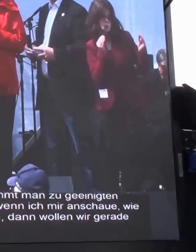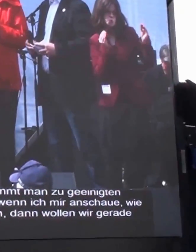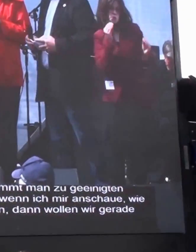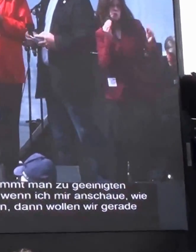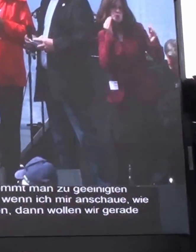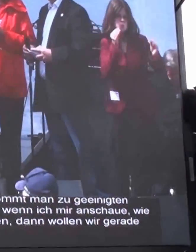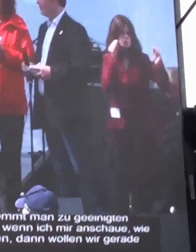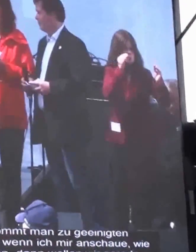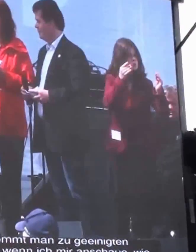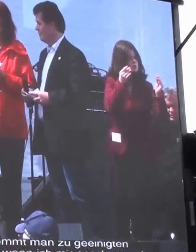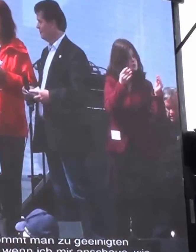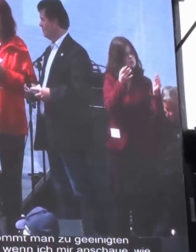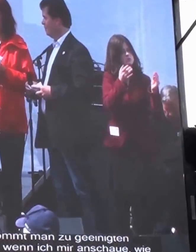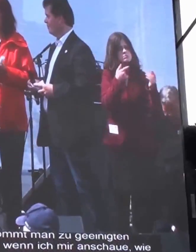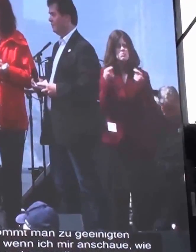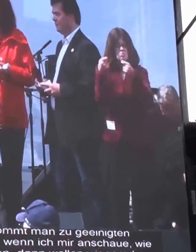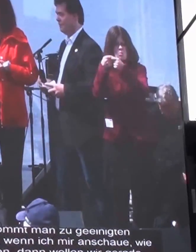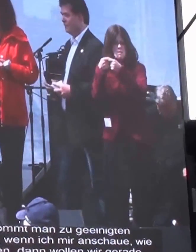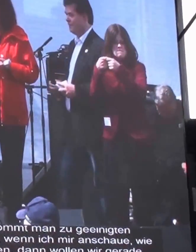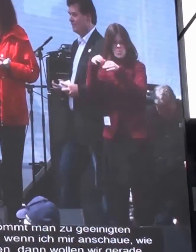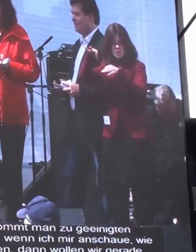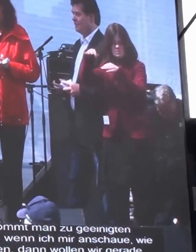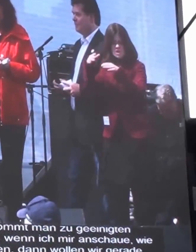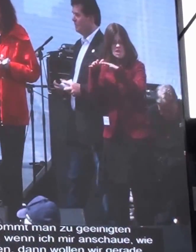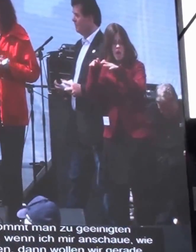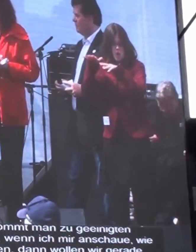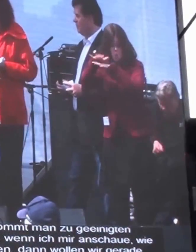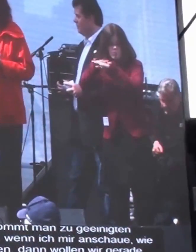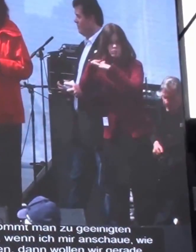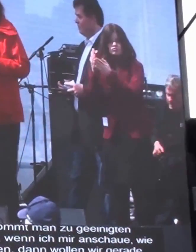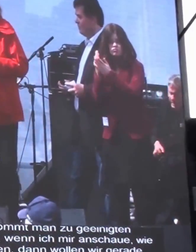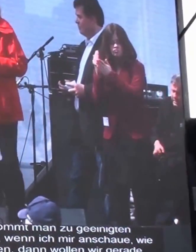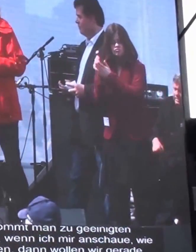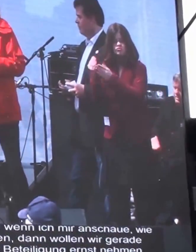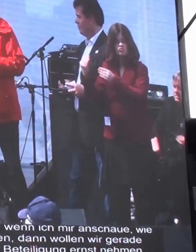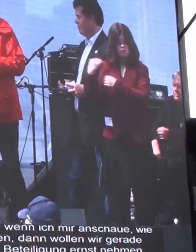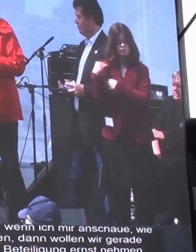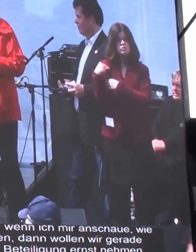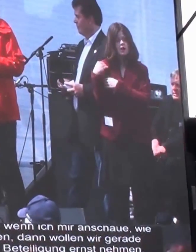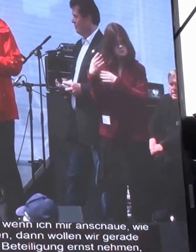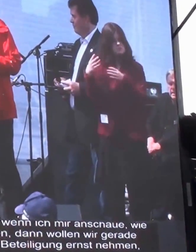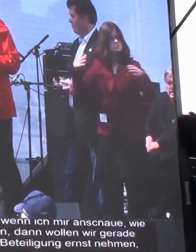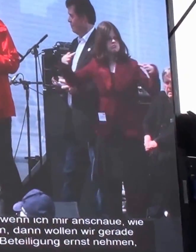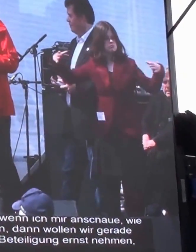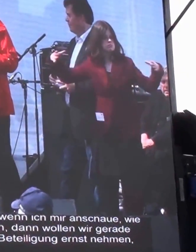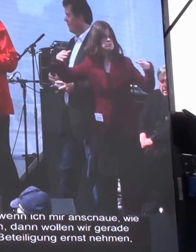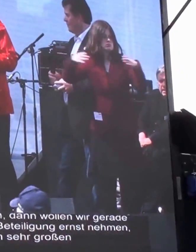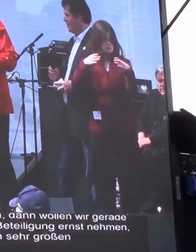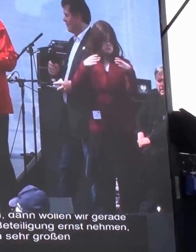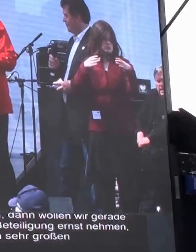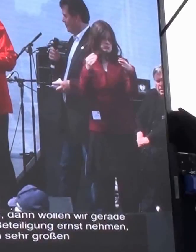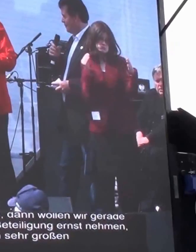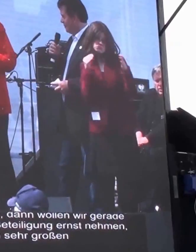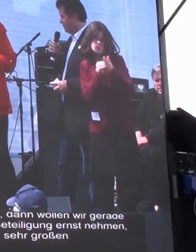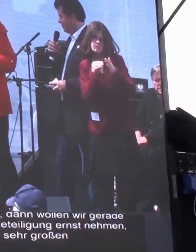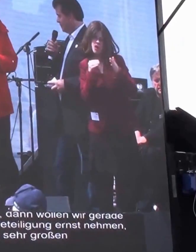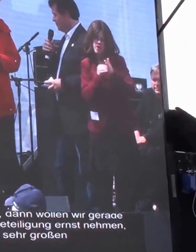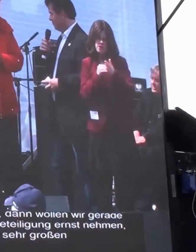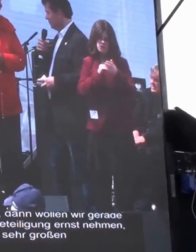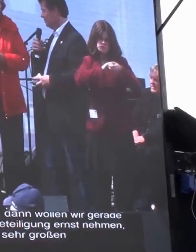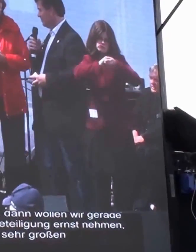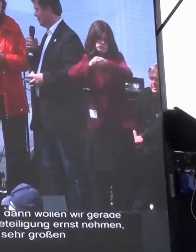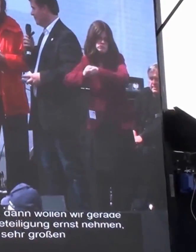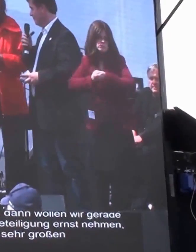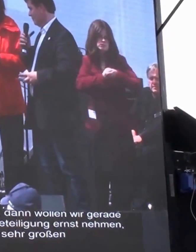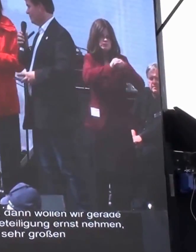hat fest zugesagt, einen sehr großen Beteiligungsprozess zu organisieren. Ich halte das für richtig, gerade weil wir wissen, dass